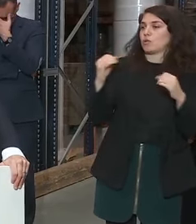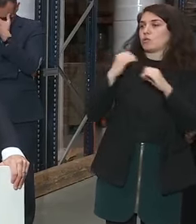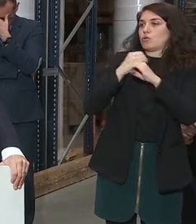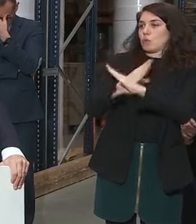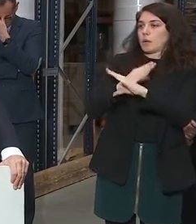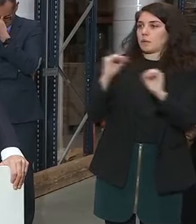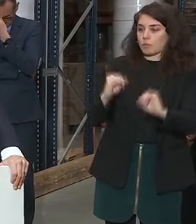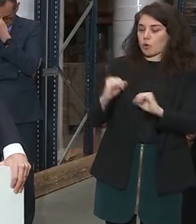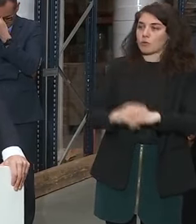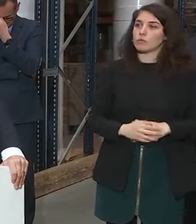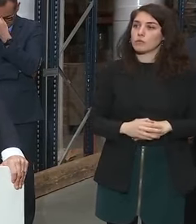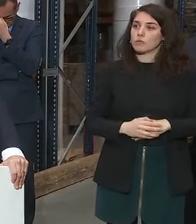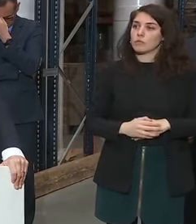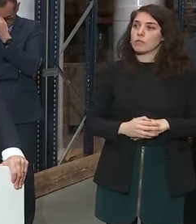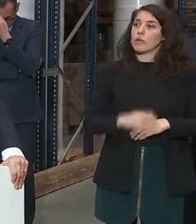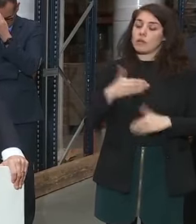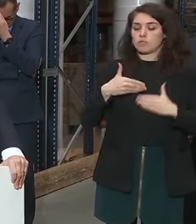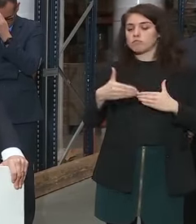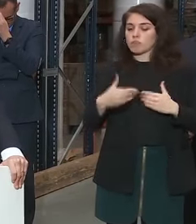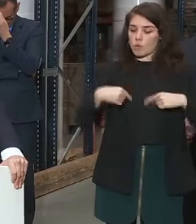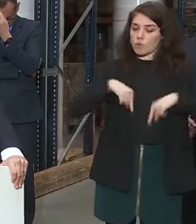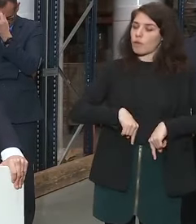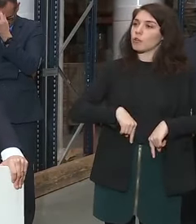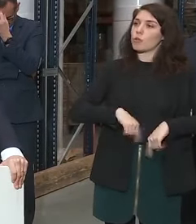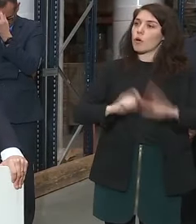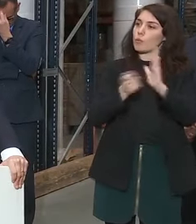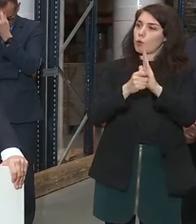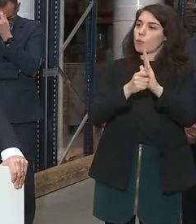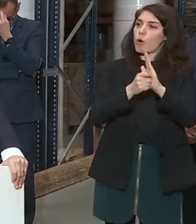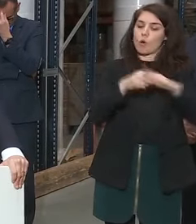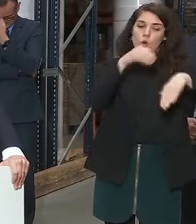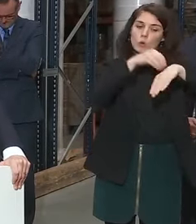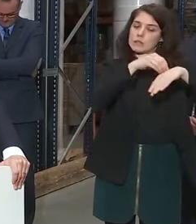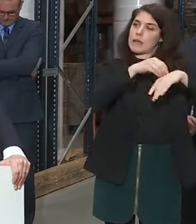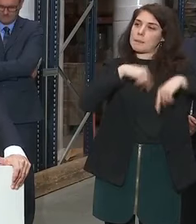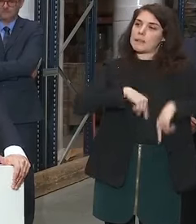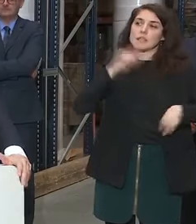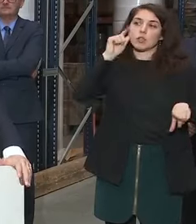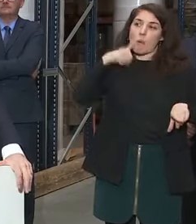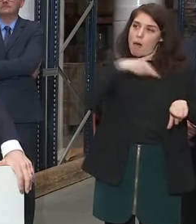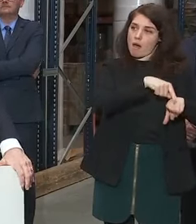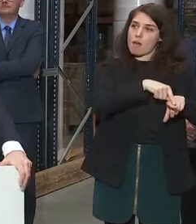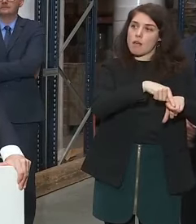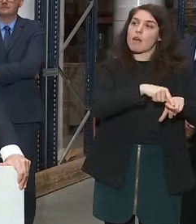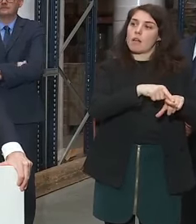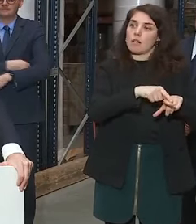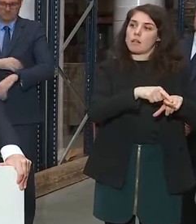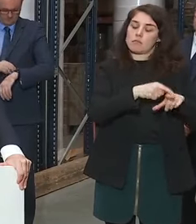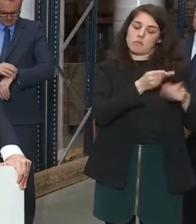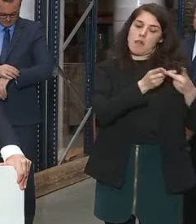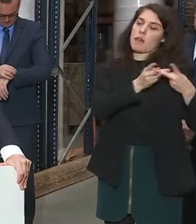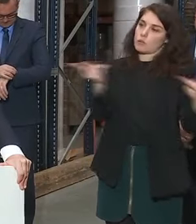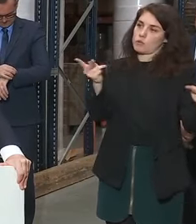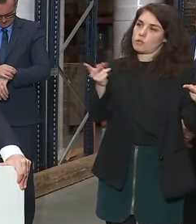Le gouvernement aura l'occasion d'annoncer, à l'issue du Conseil des ministres de demain, les modalités, en effet, de la prime exceptionnelle que je souhaite voir